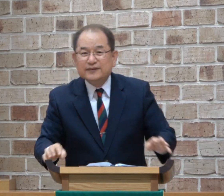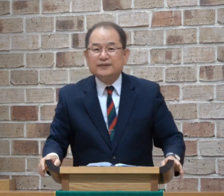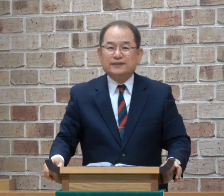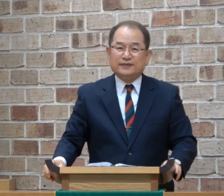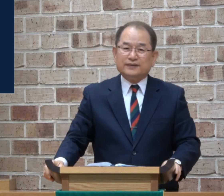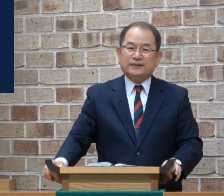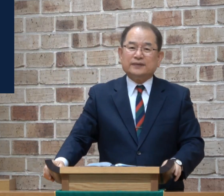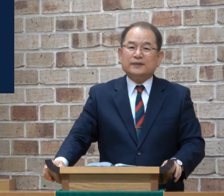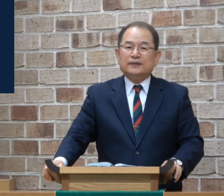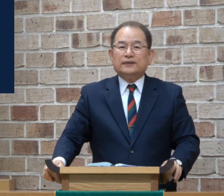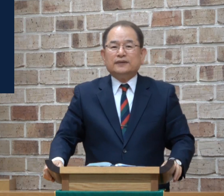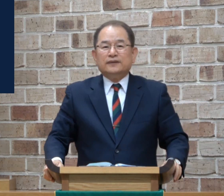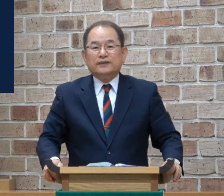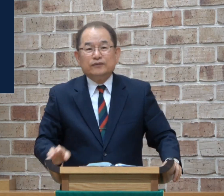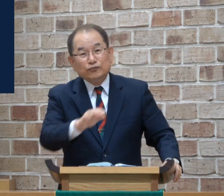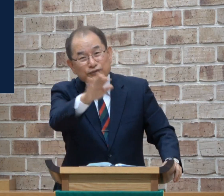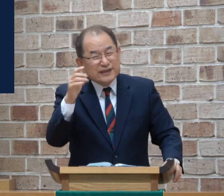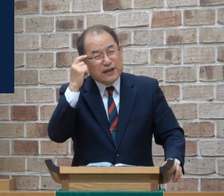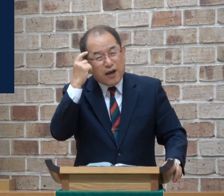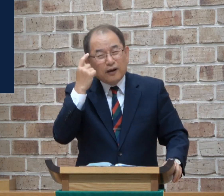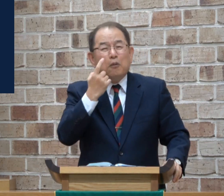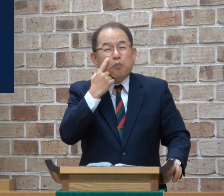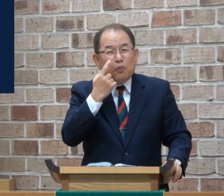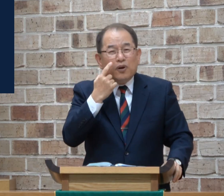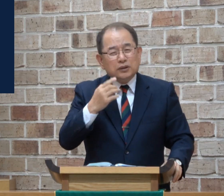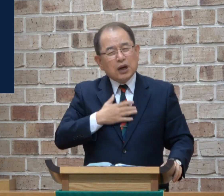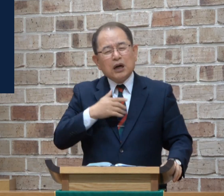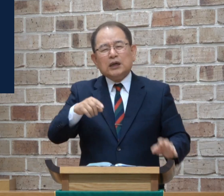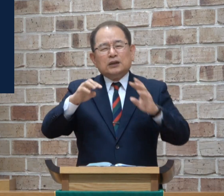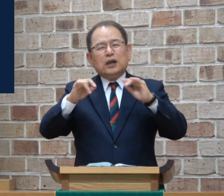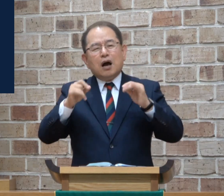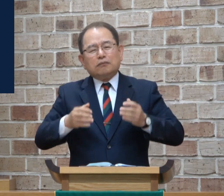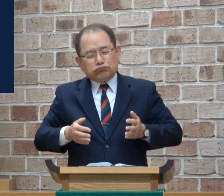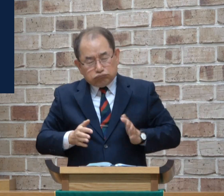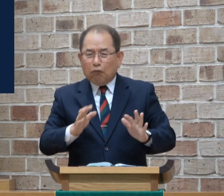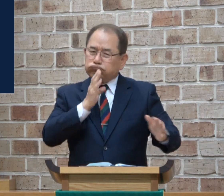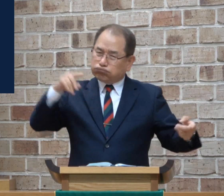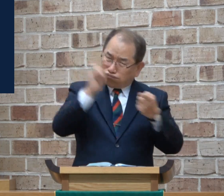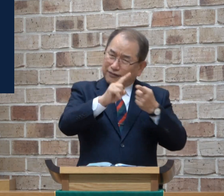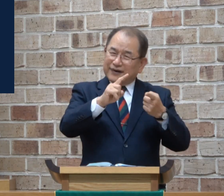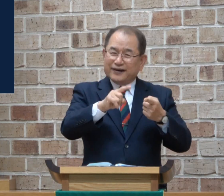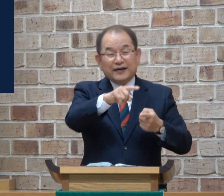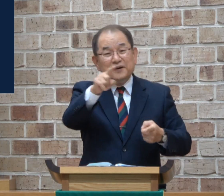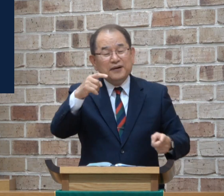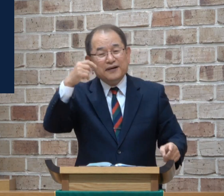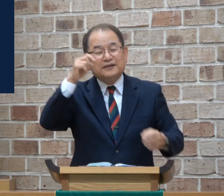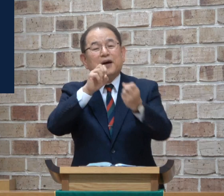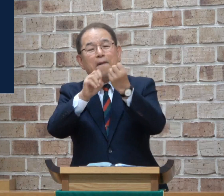우리 한번 생각해 보십시오. 내가 이 땅에 태어난 것이 당연한 것 아닌가요?